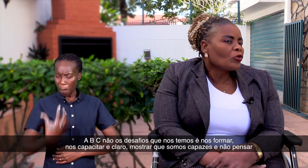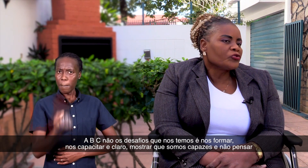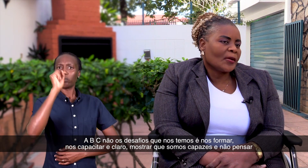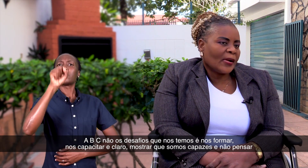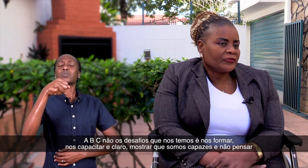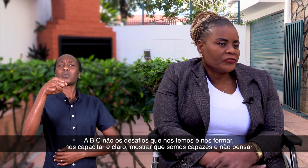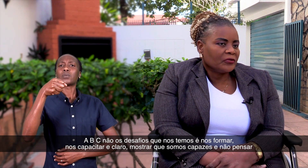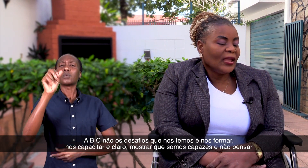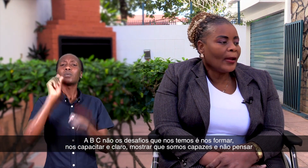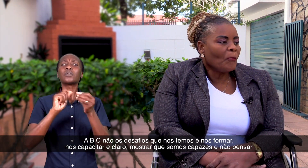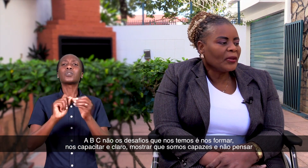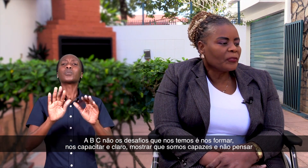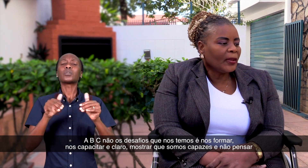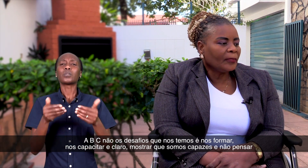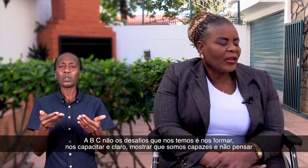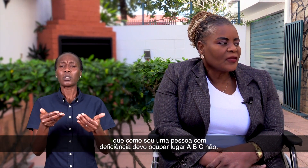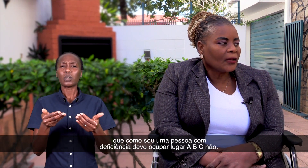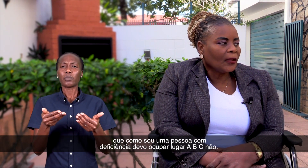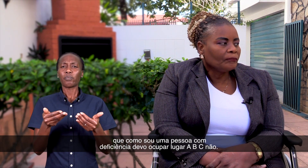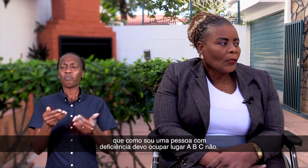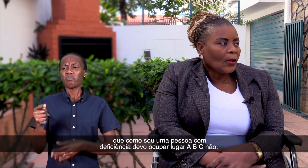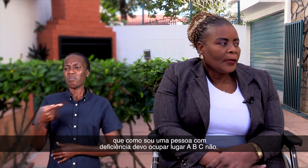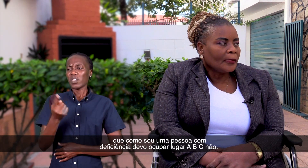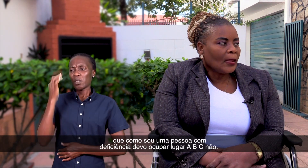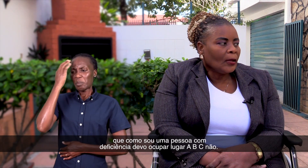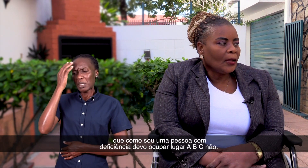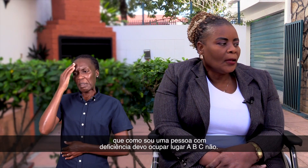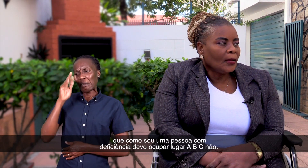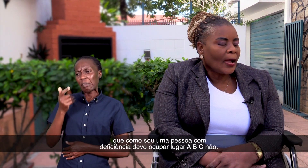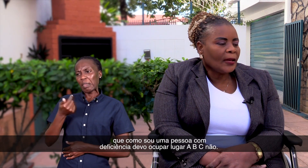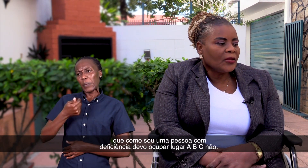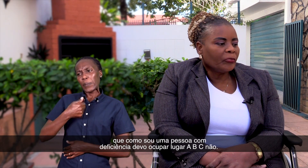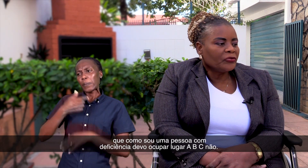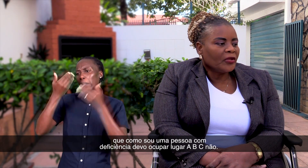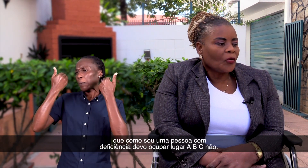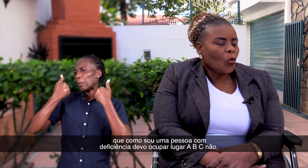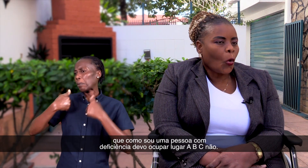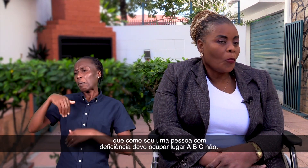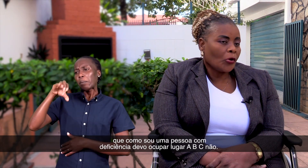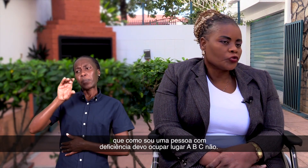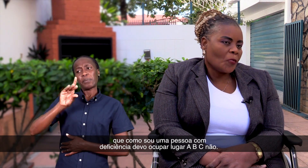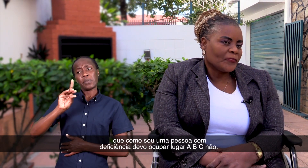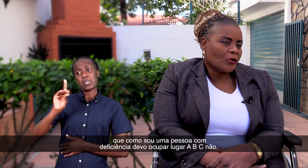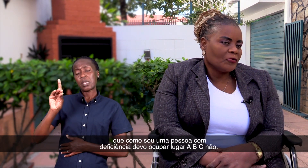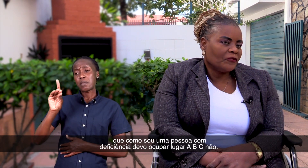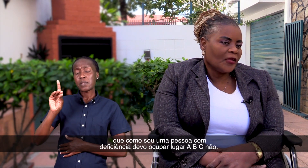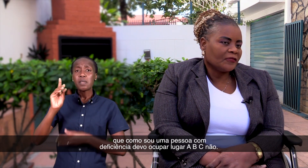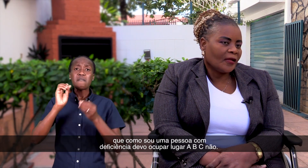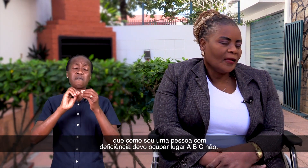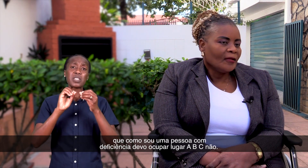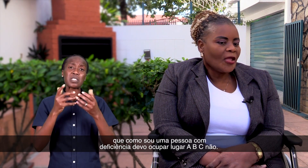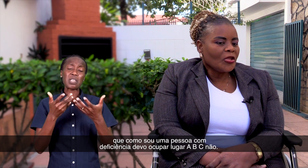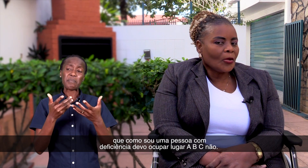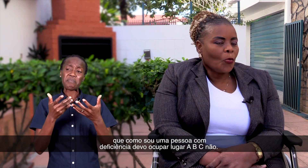mostrar que somos capazes e não pensar que aquele tipo de dizer, como eu sou uma pessoa com